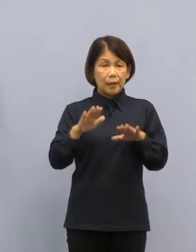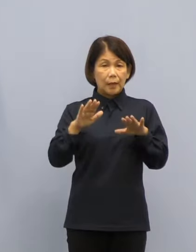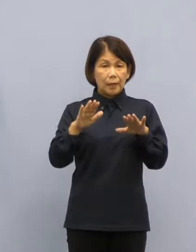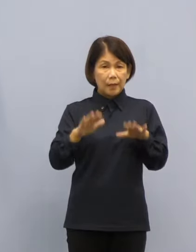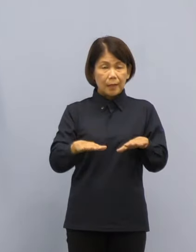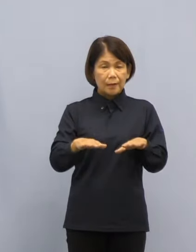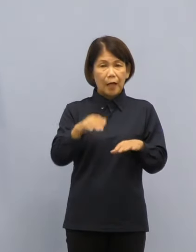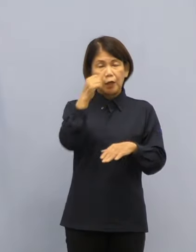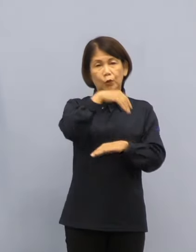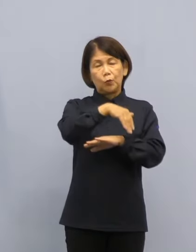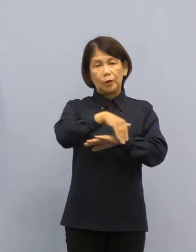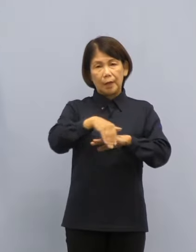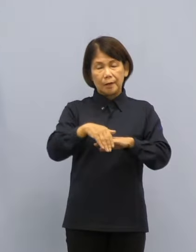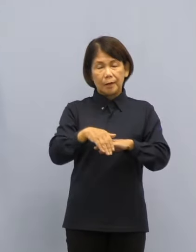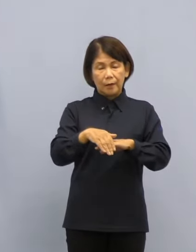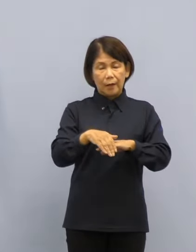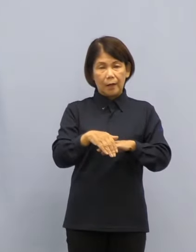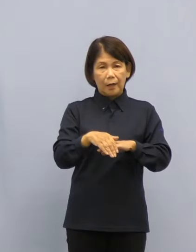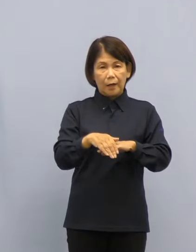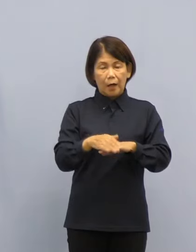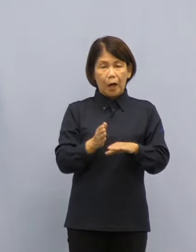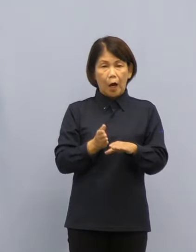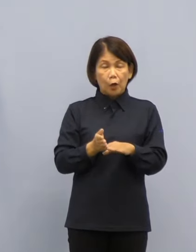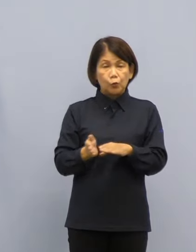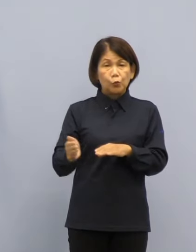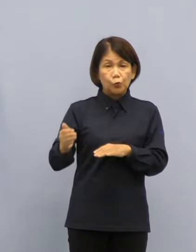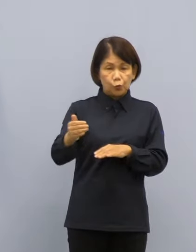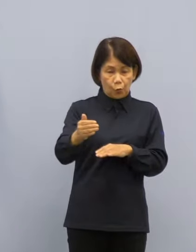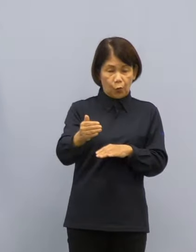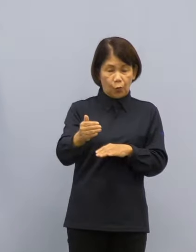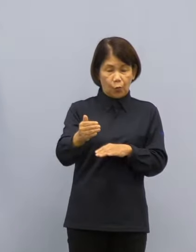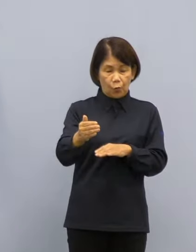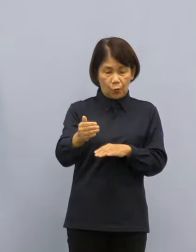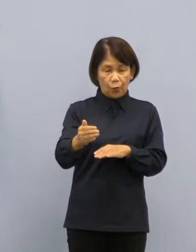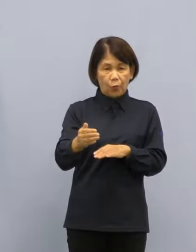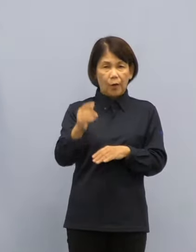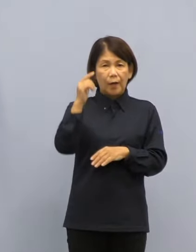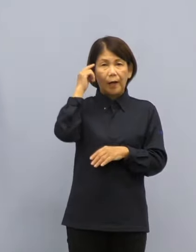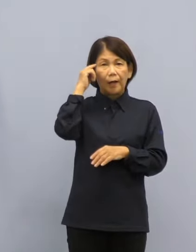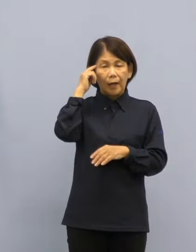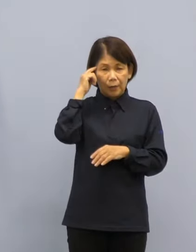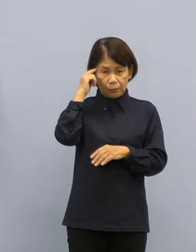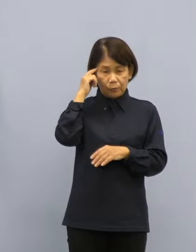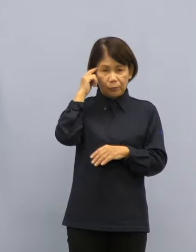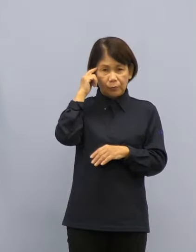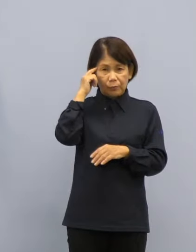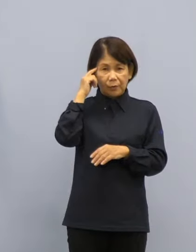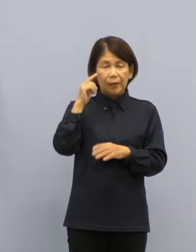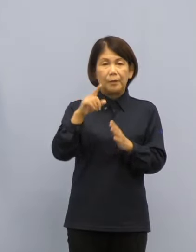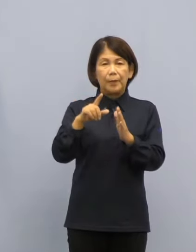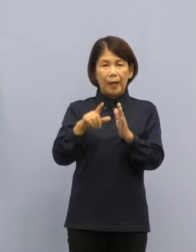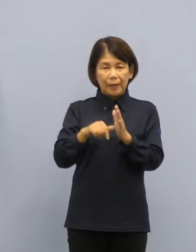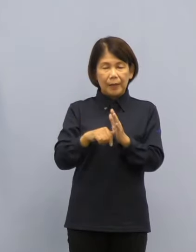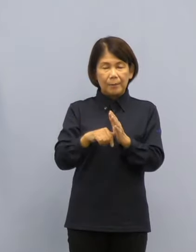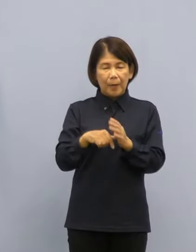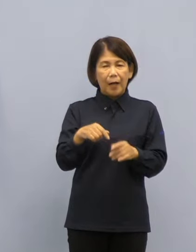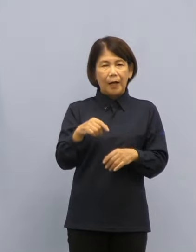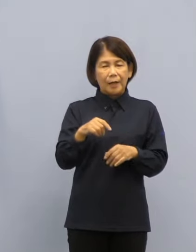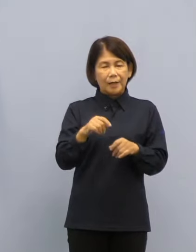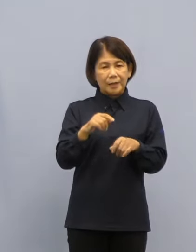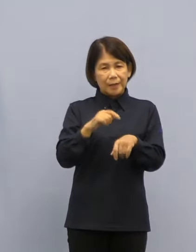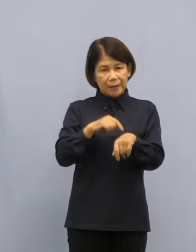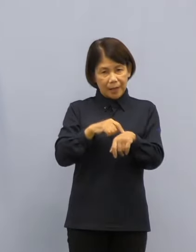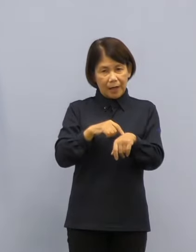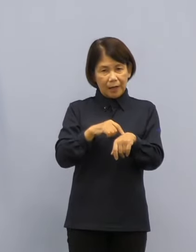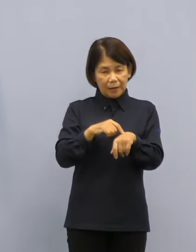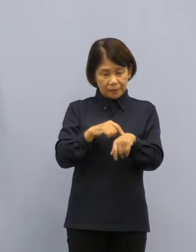してたルートから考えると、例えばどれぐらいまでだったら遅くなってもいいとか、